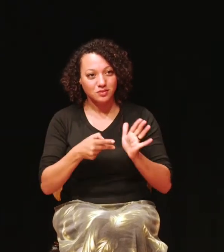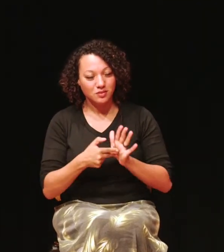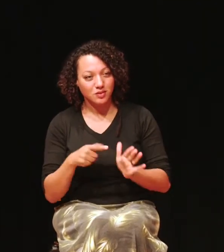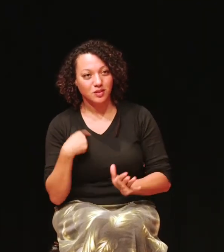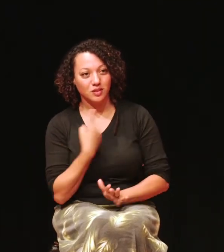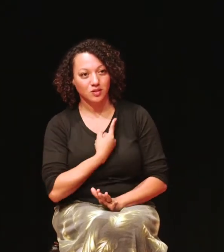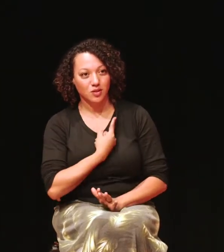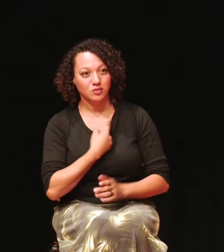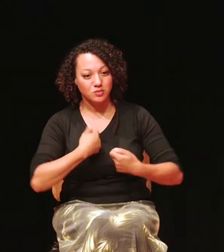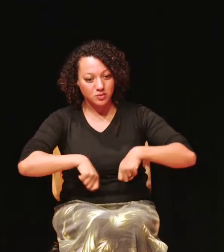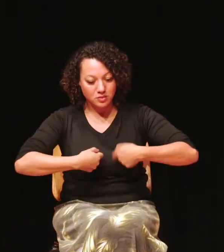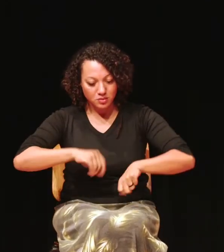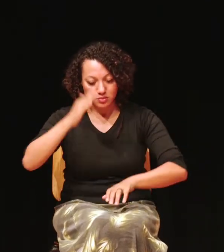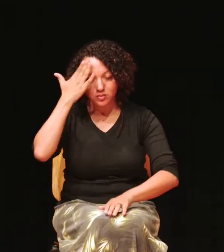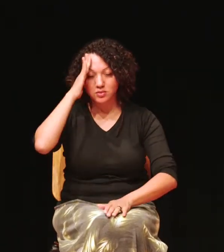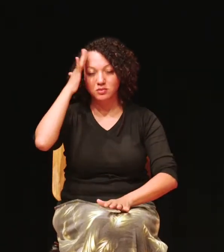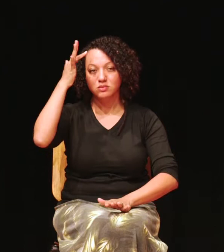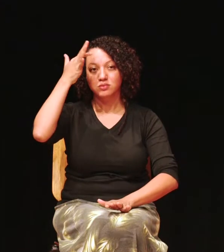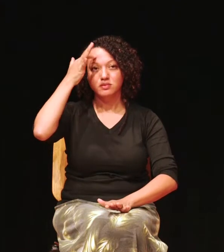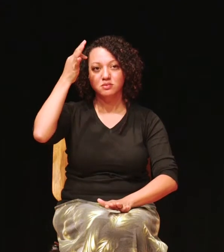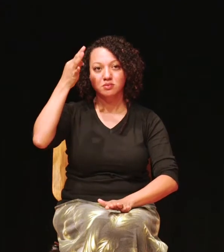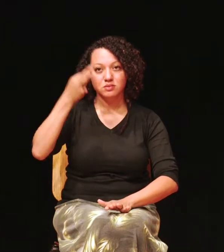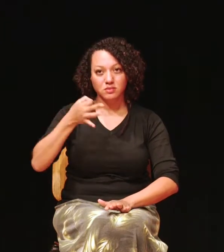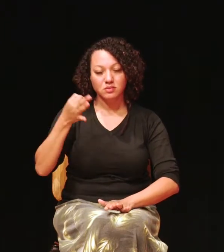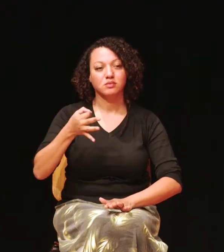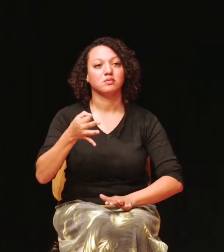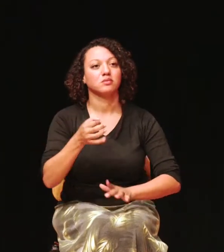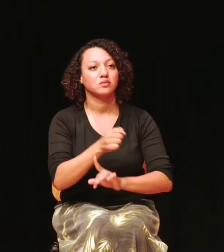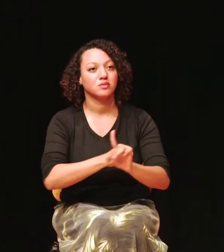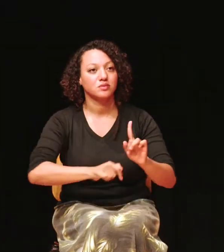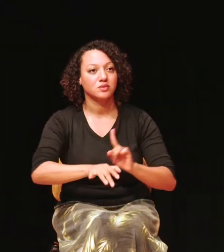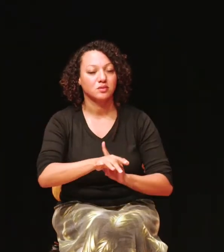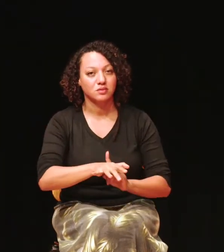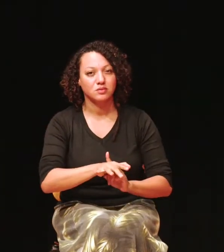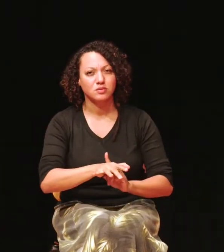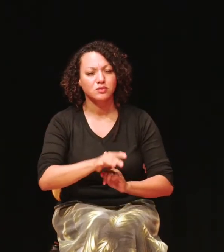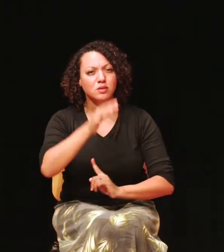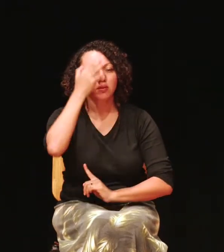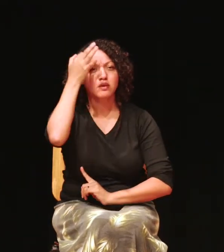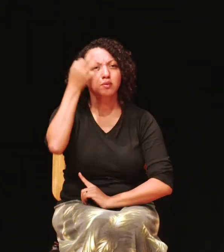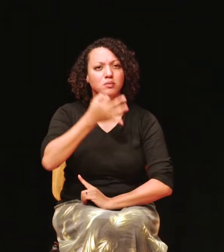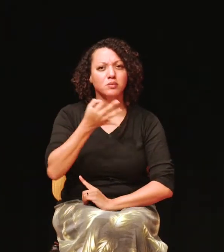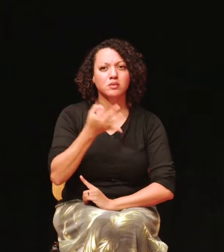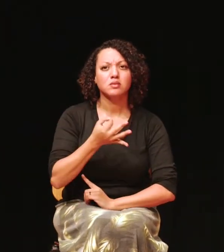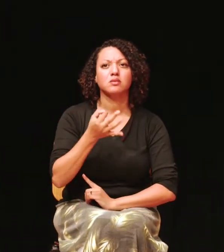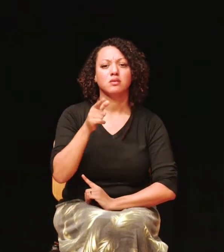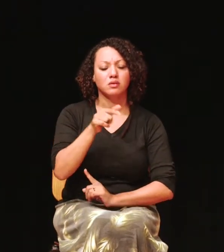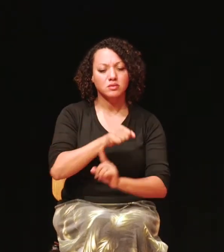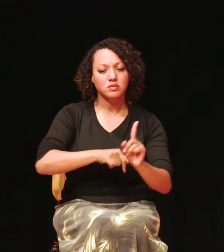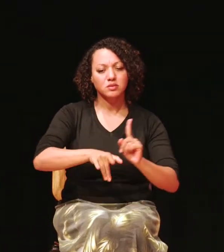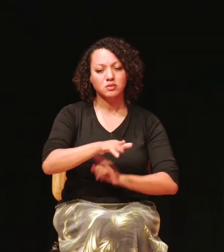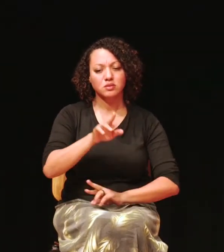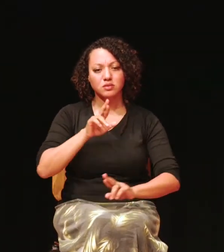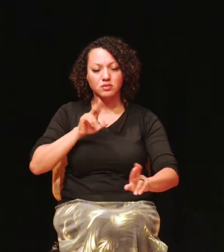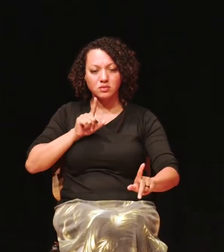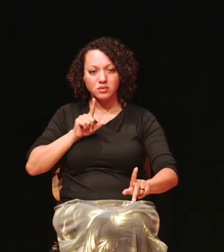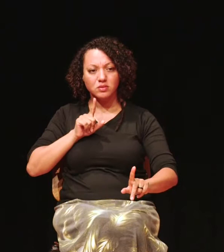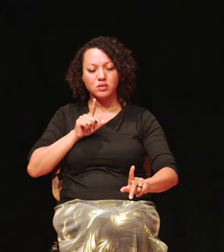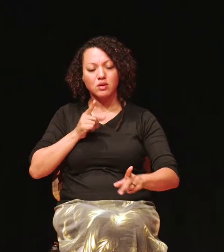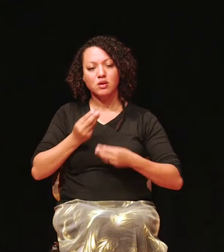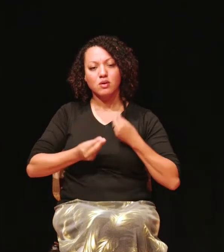não temos que compreender essa sociedade. Compreendê-la justamente em que ela é diferente de nós. Como